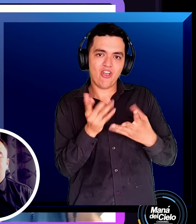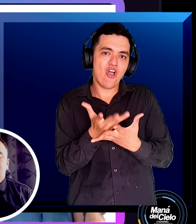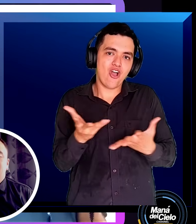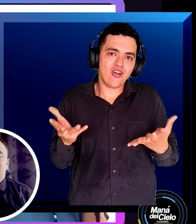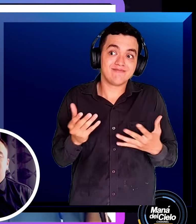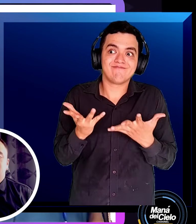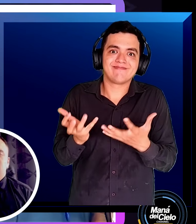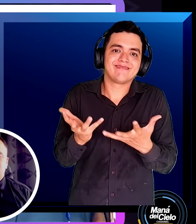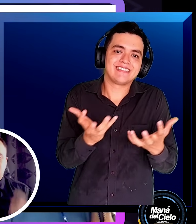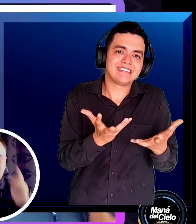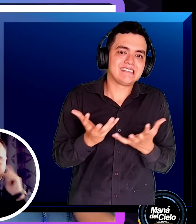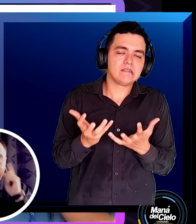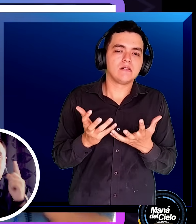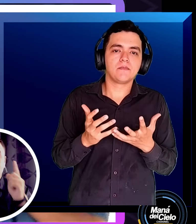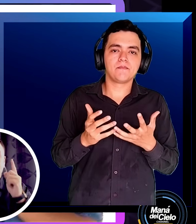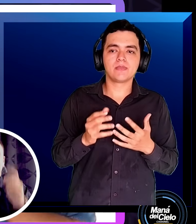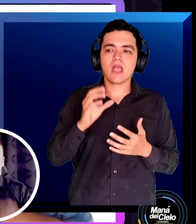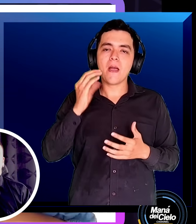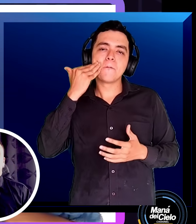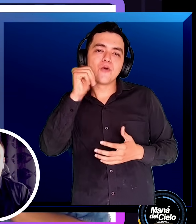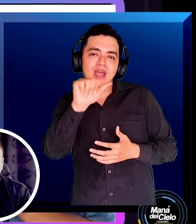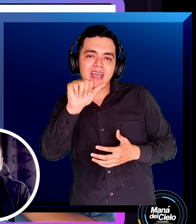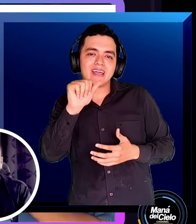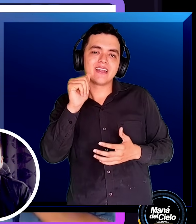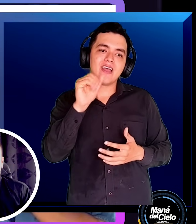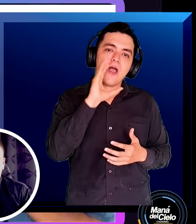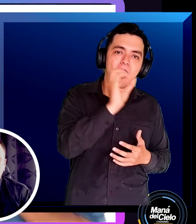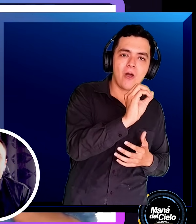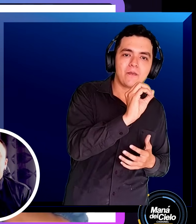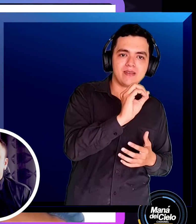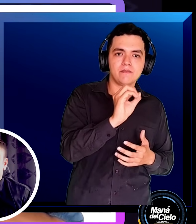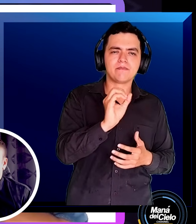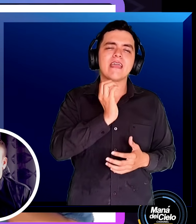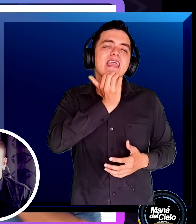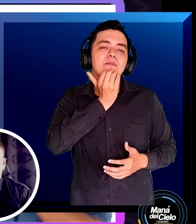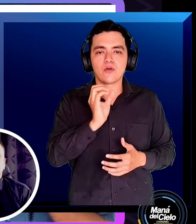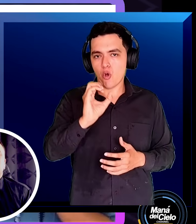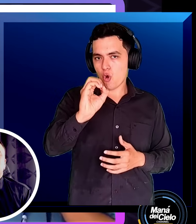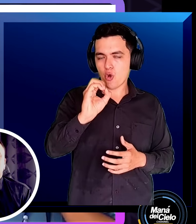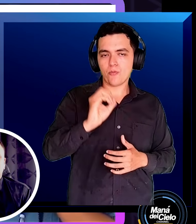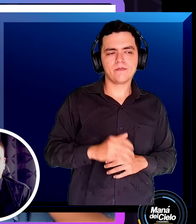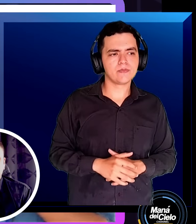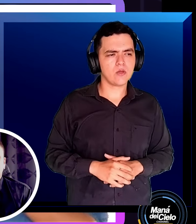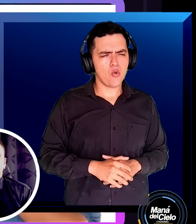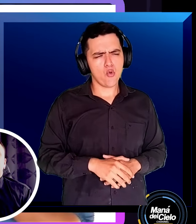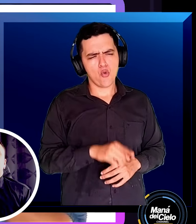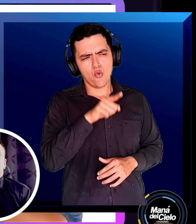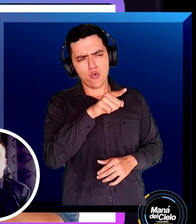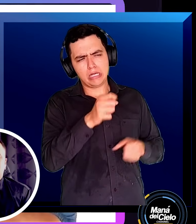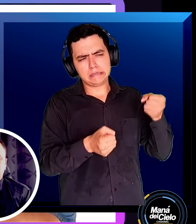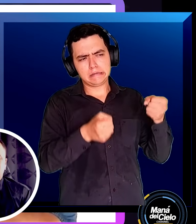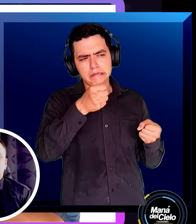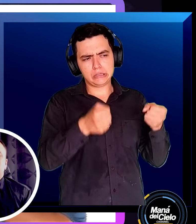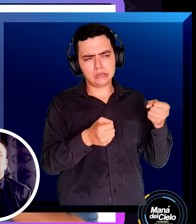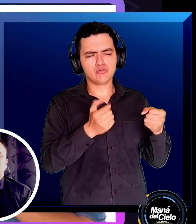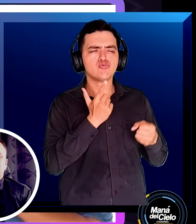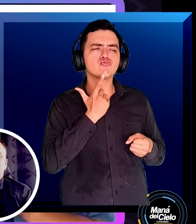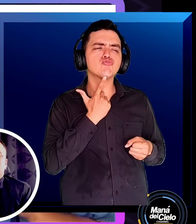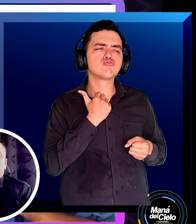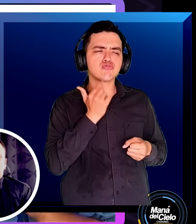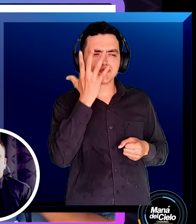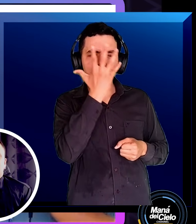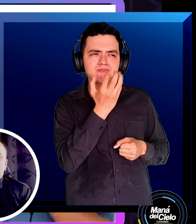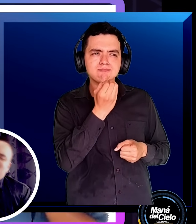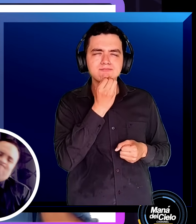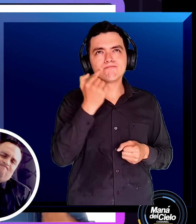viejito, pero Señor, yo no me quiero ver en problemas económicos, yo no me quiero ver por ahí debiendo, que tu nombre sea pisoteado por mi mal